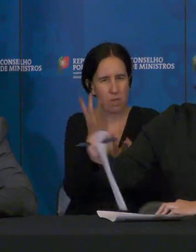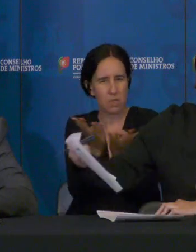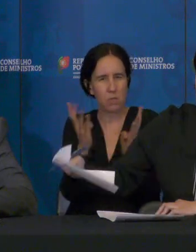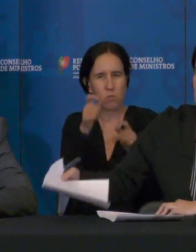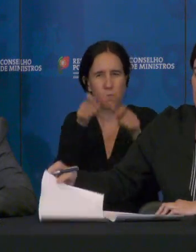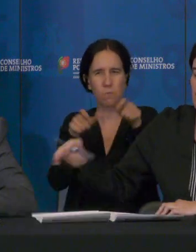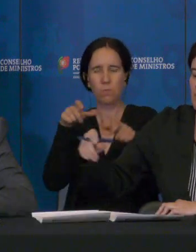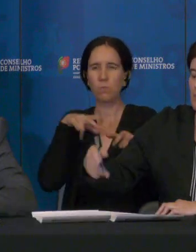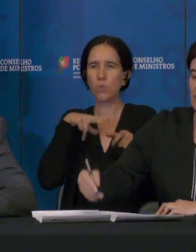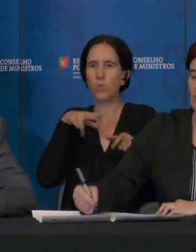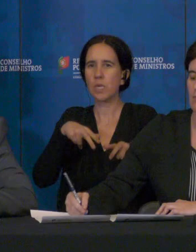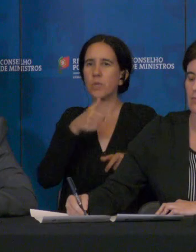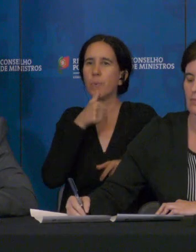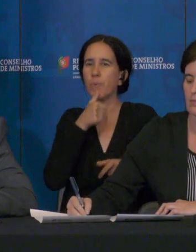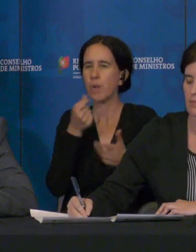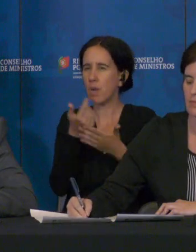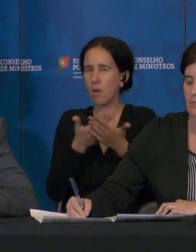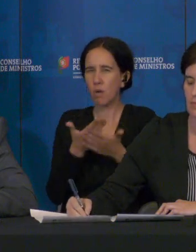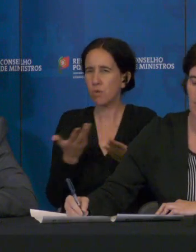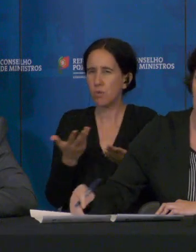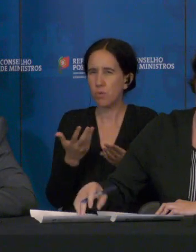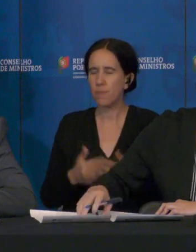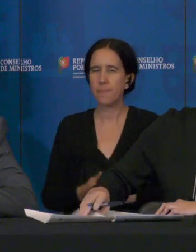portugueses este negócio?